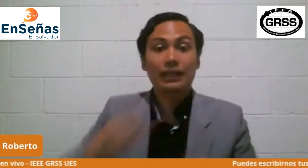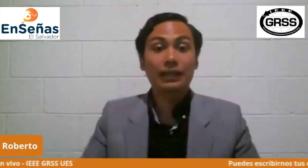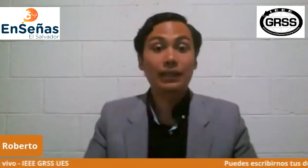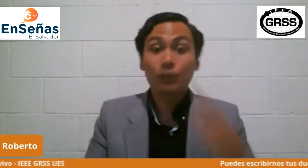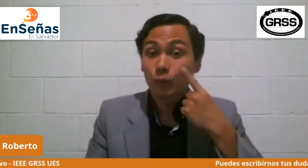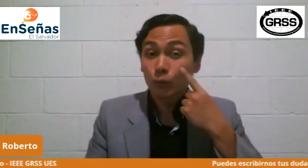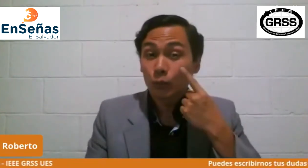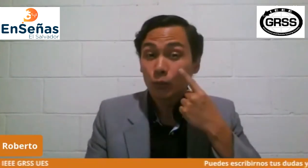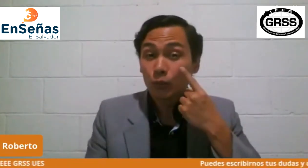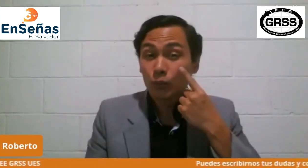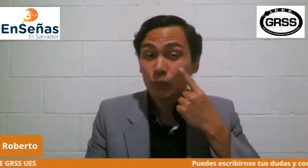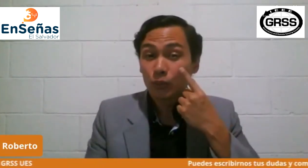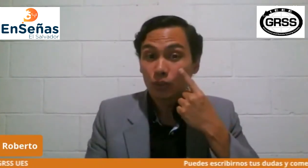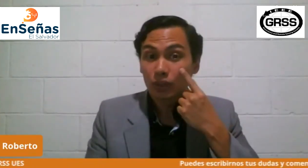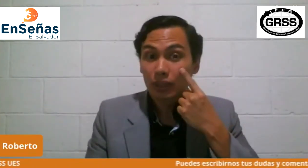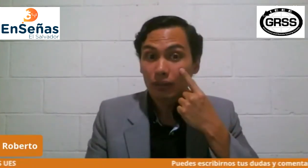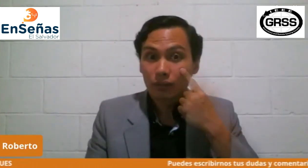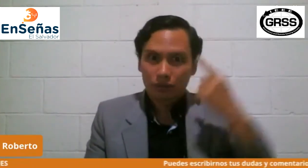Y